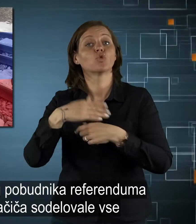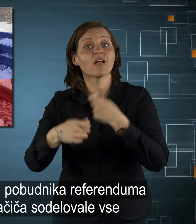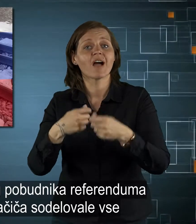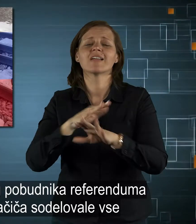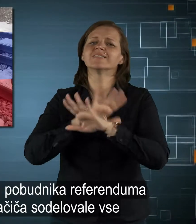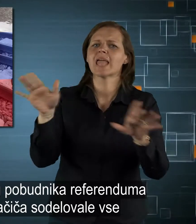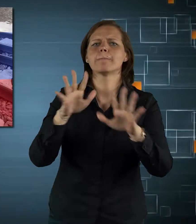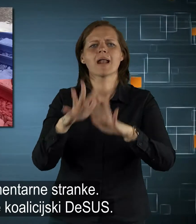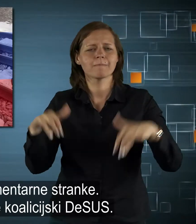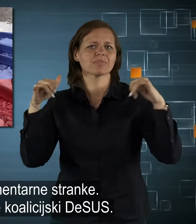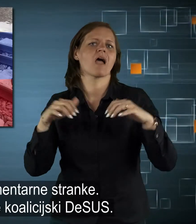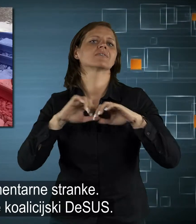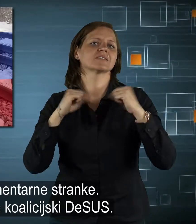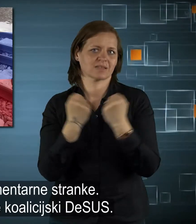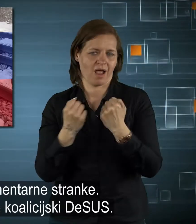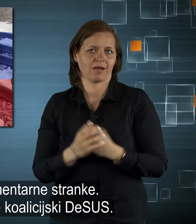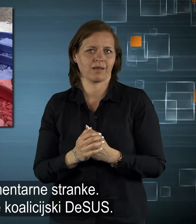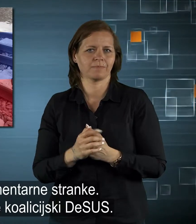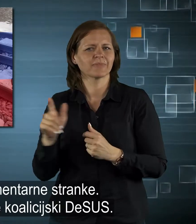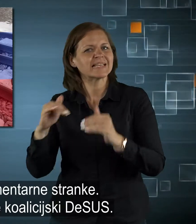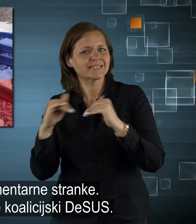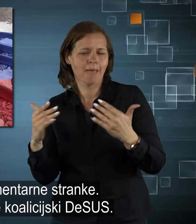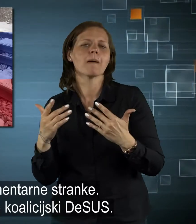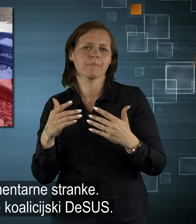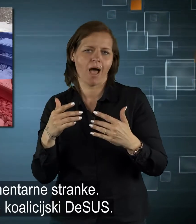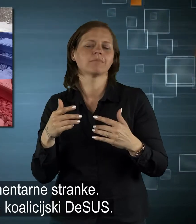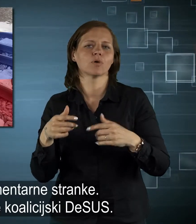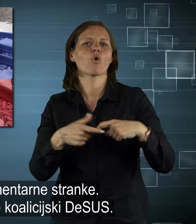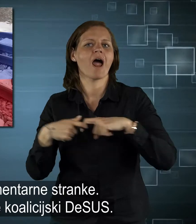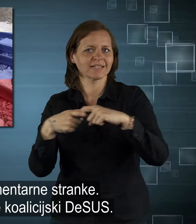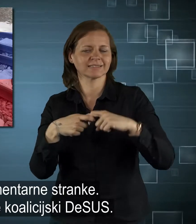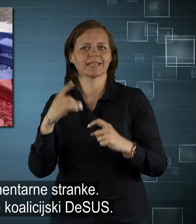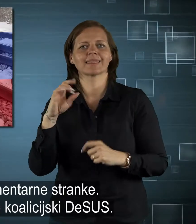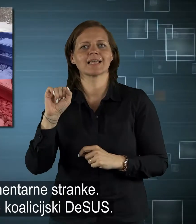parlamentarne stranke, izjema je koalicijski Desus.